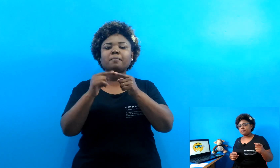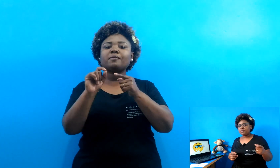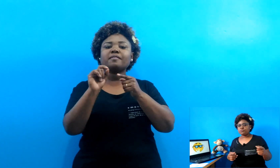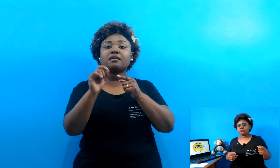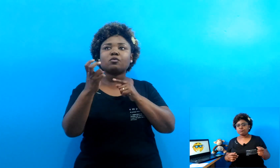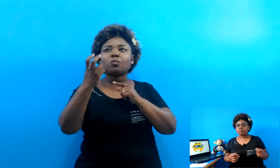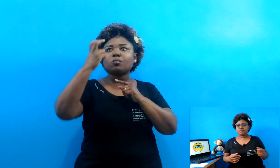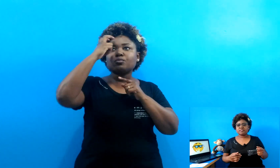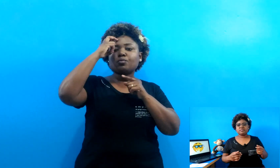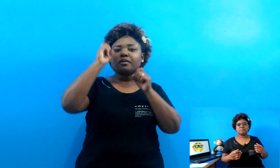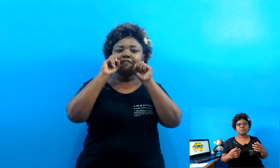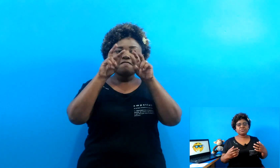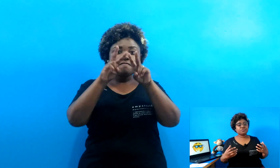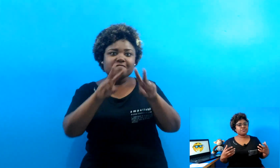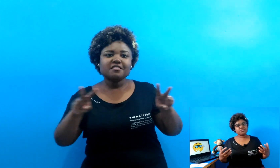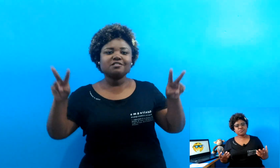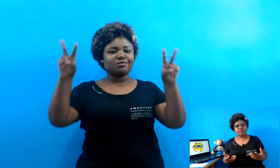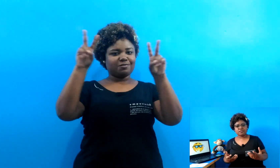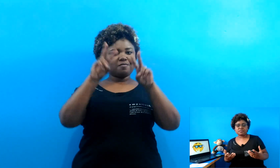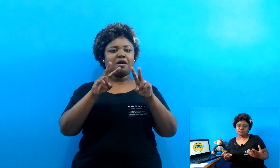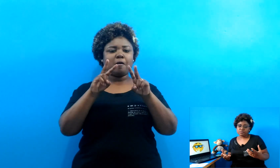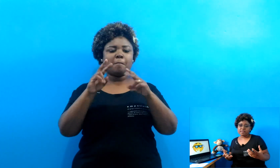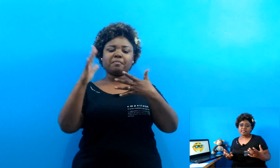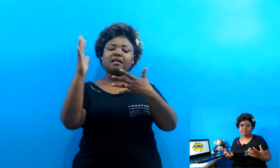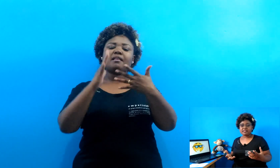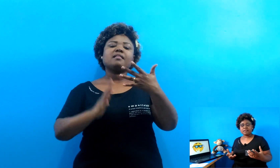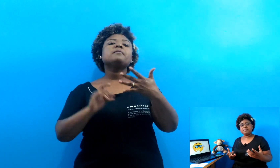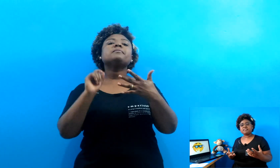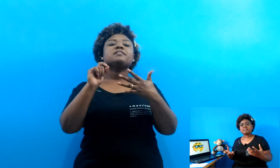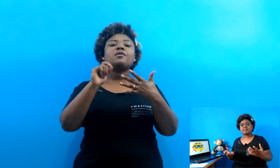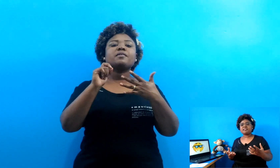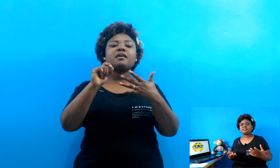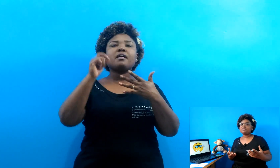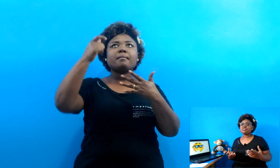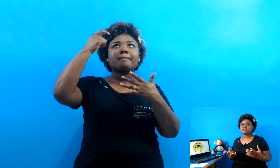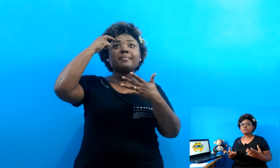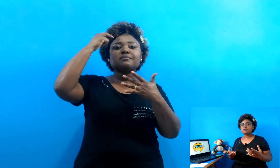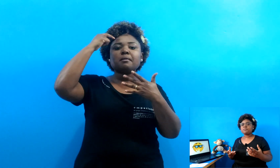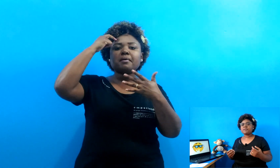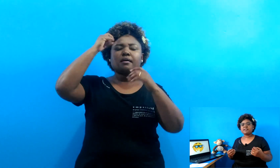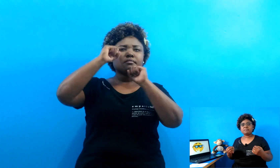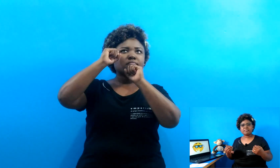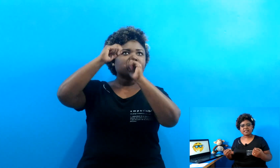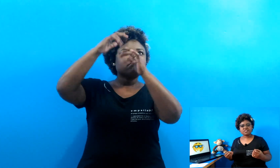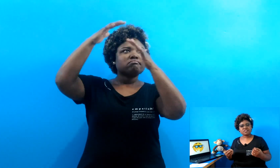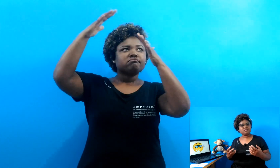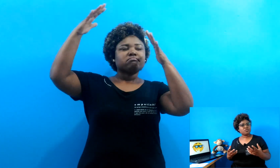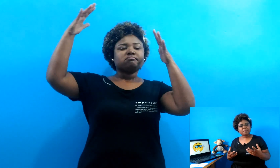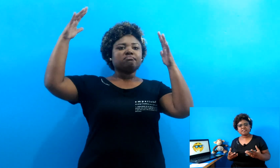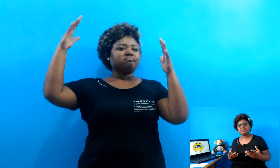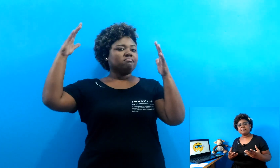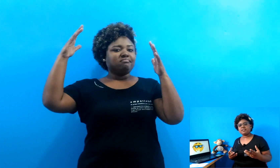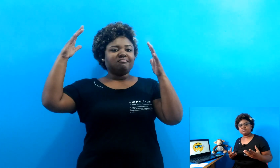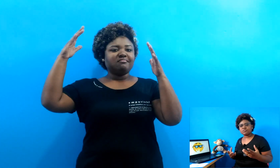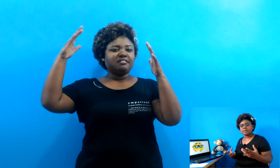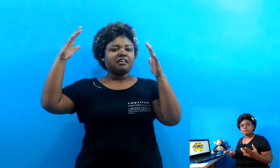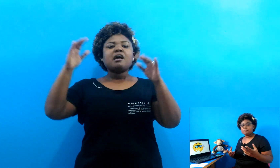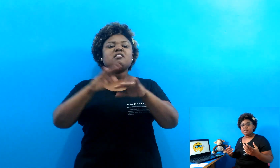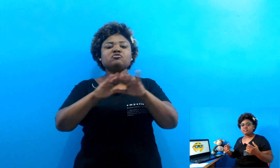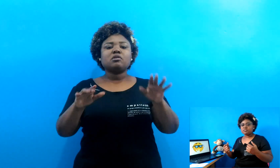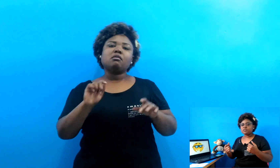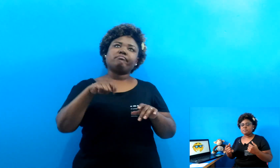sinais tem uma cultura muito visual, tanto é que a Libras é entendida como a imagem do